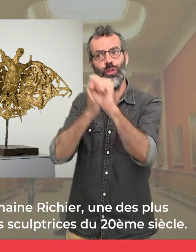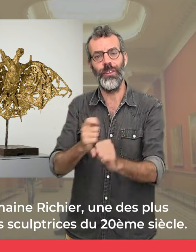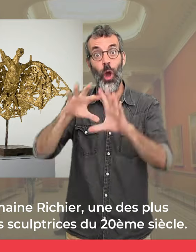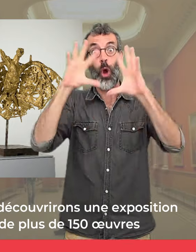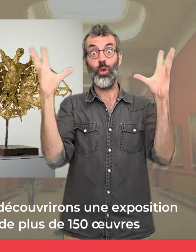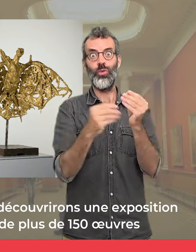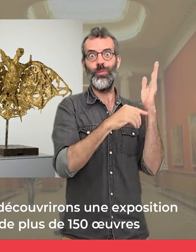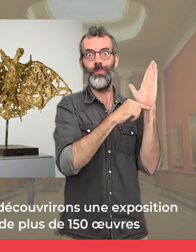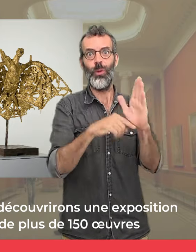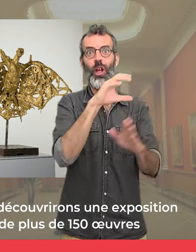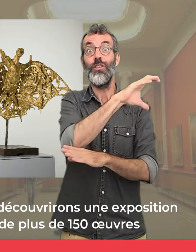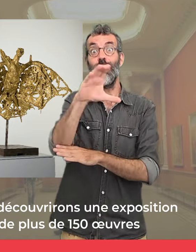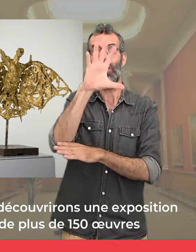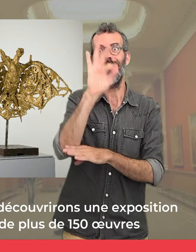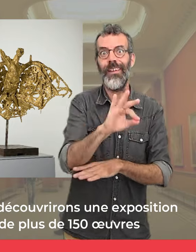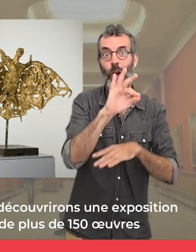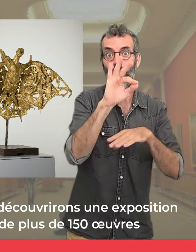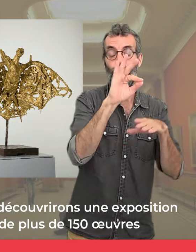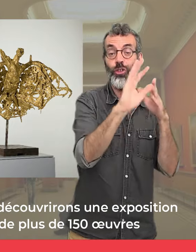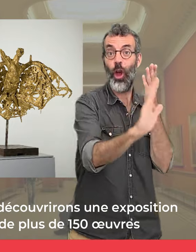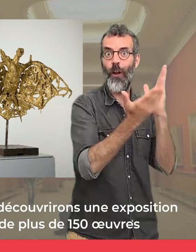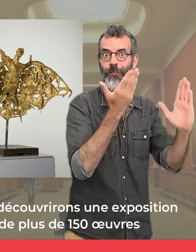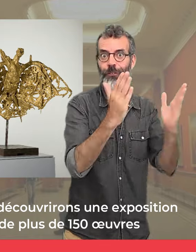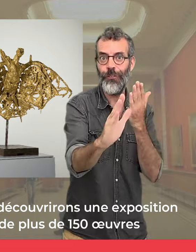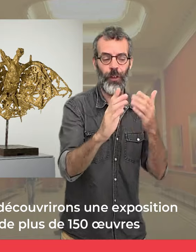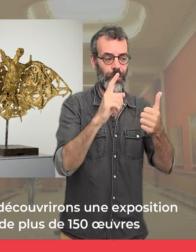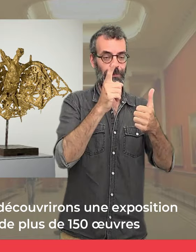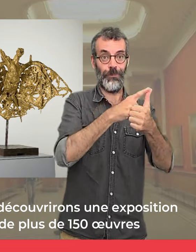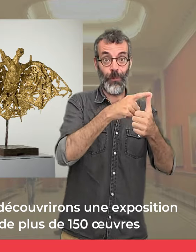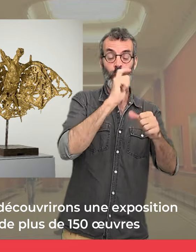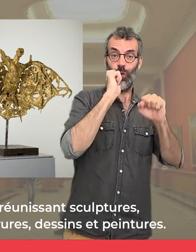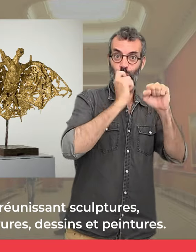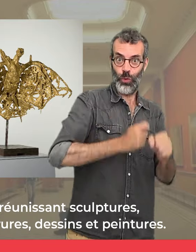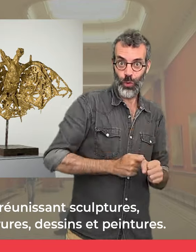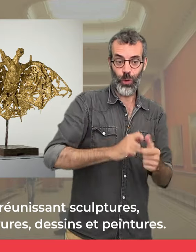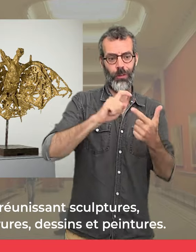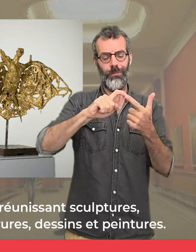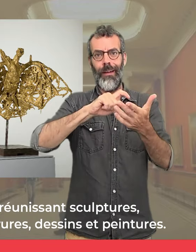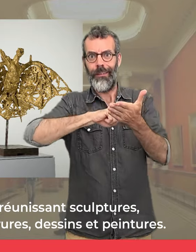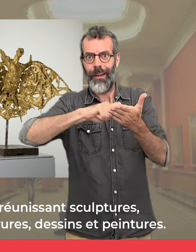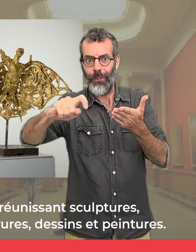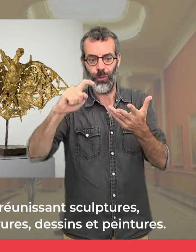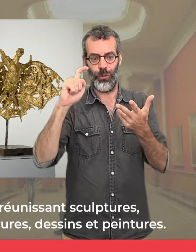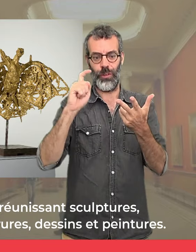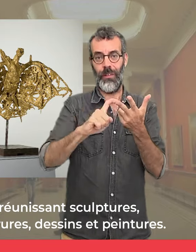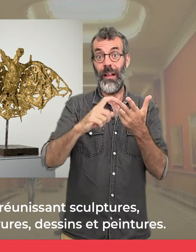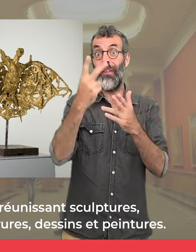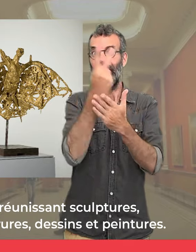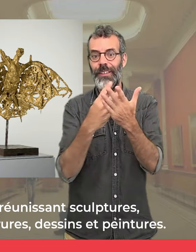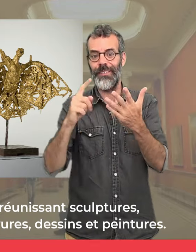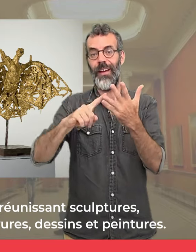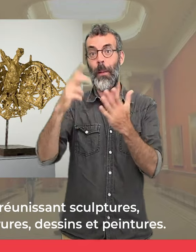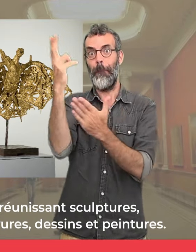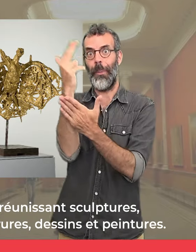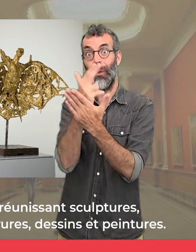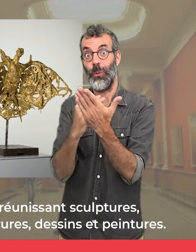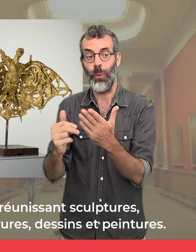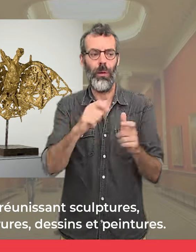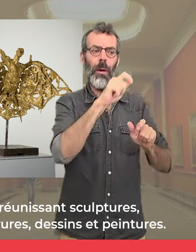Nous découvrirons une exposition de plus de 150 œuvres réunissant sculptures, gravures, dessins et